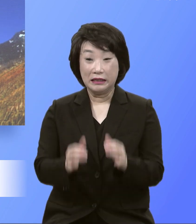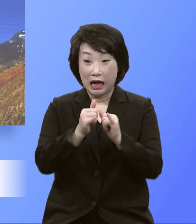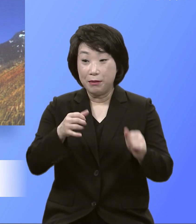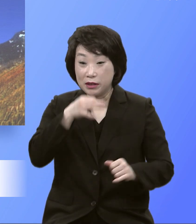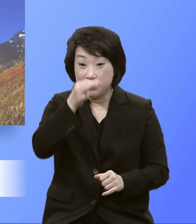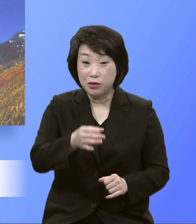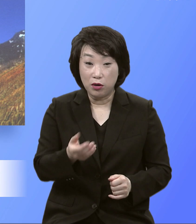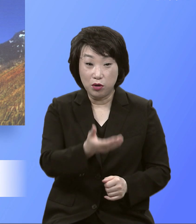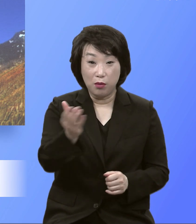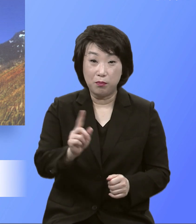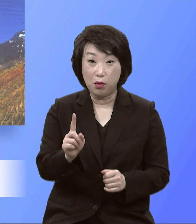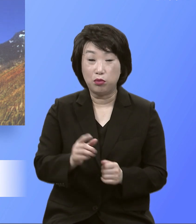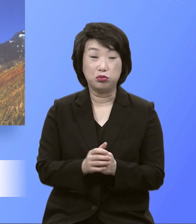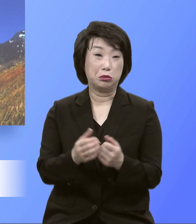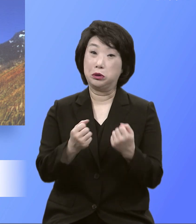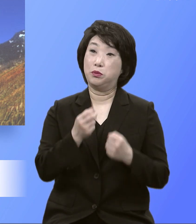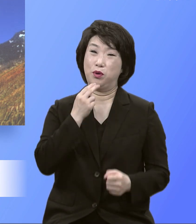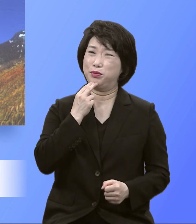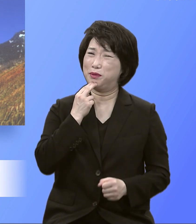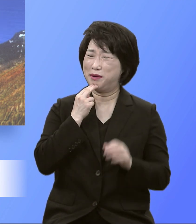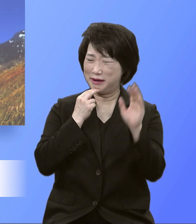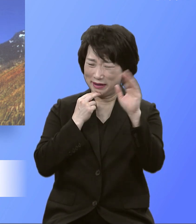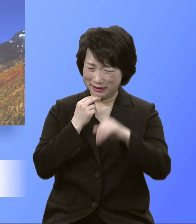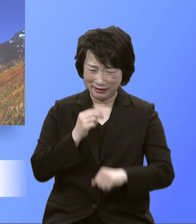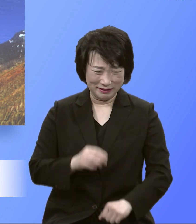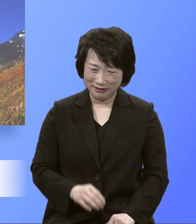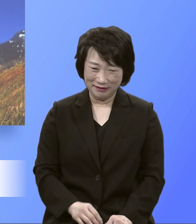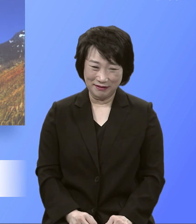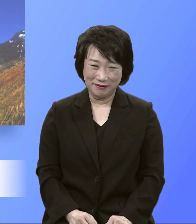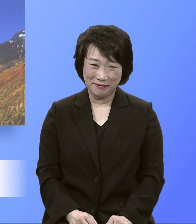사람의 소리에는 아무 힘이 없어.